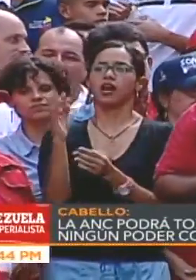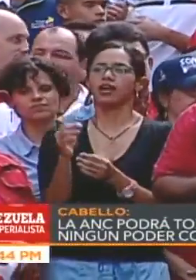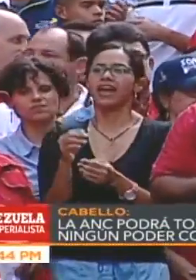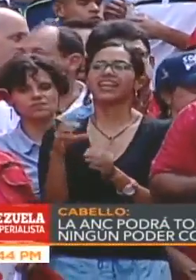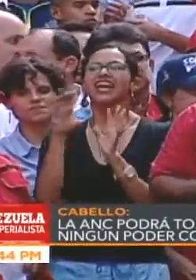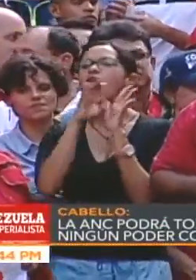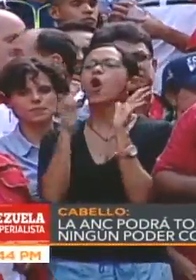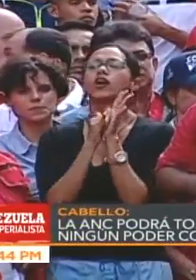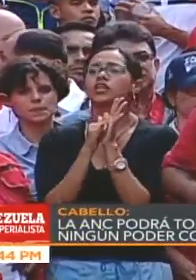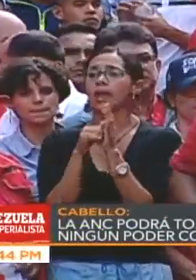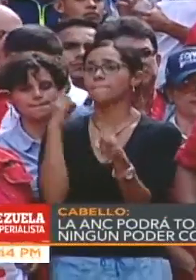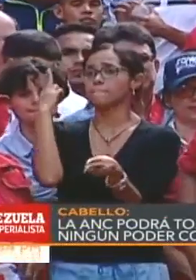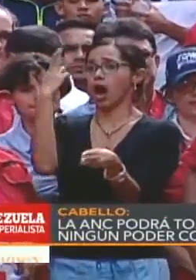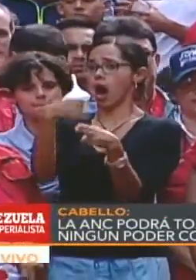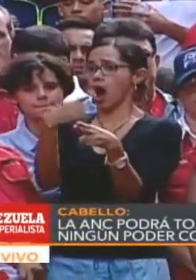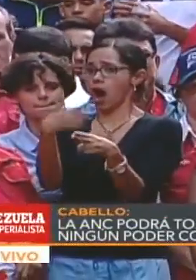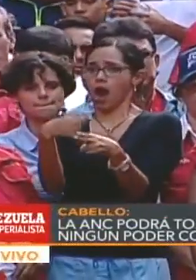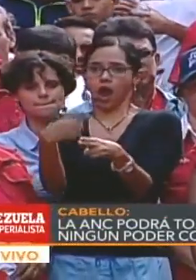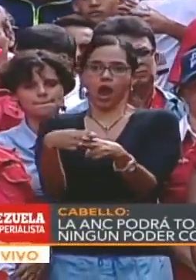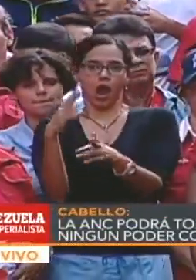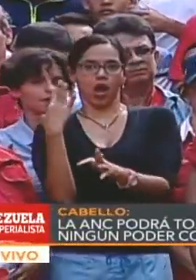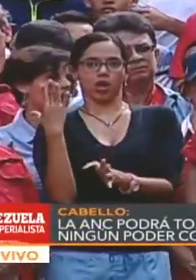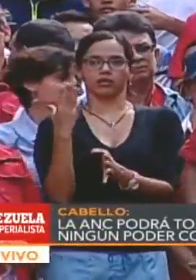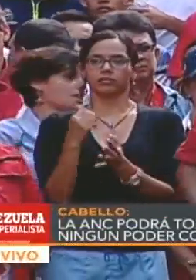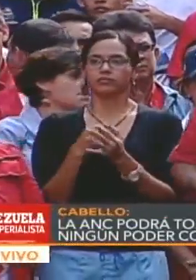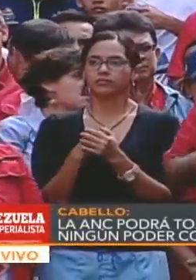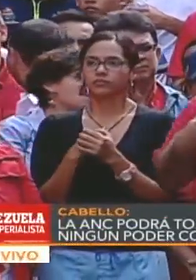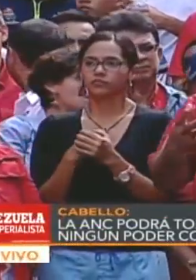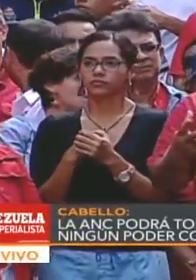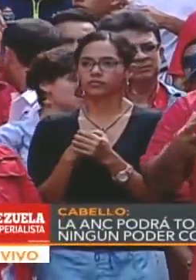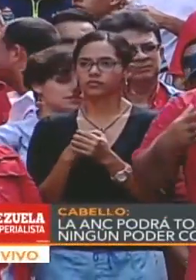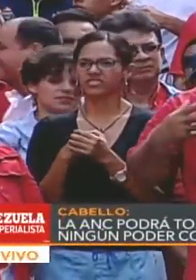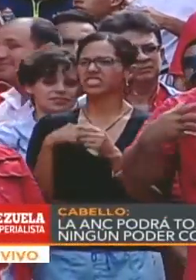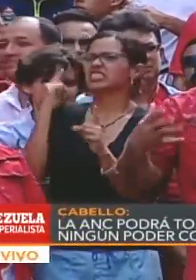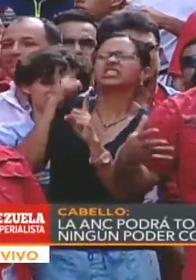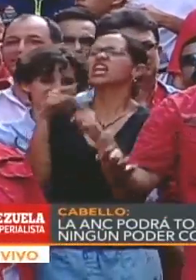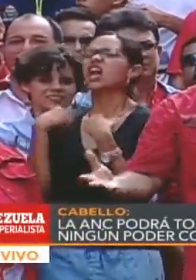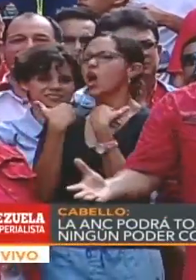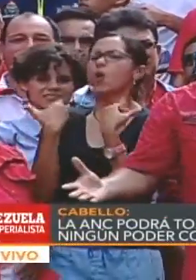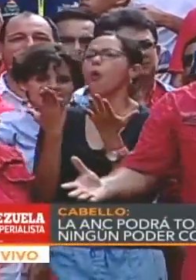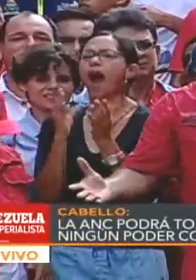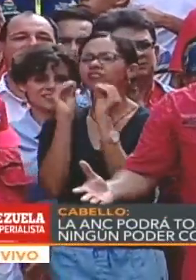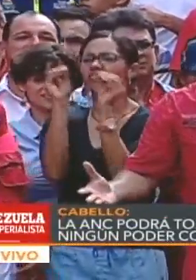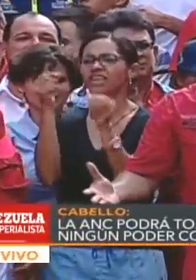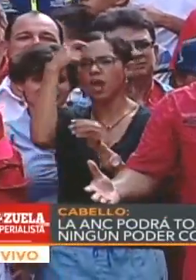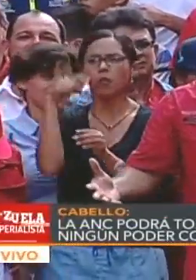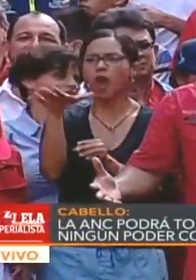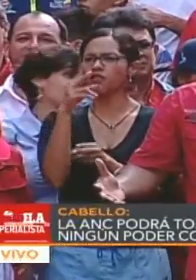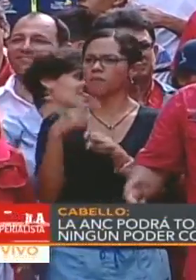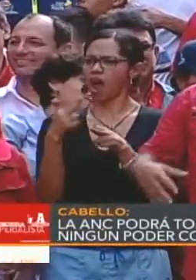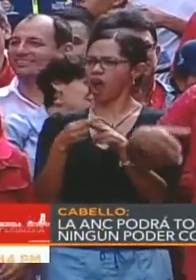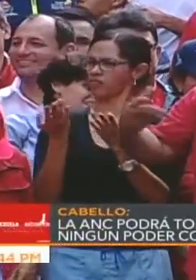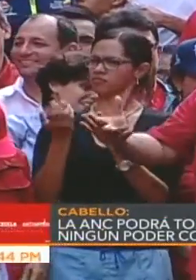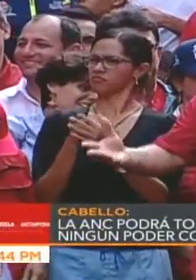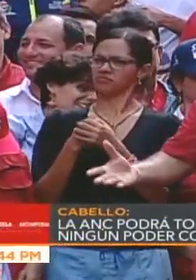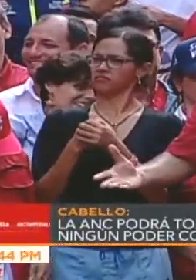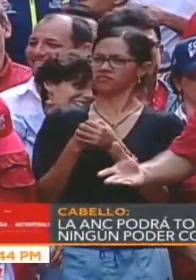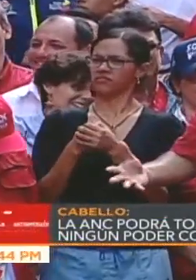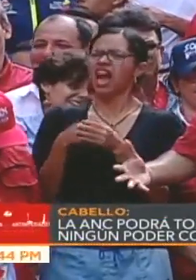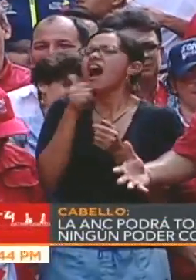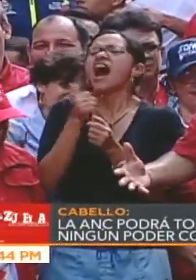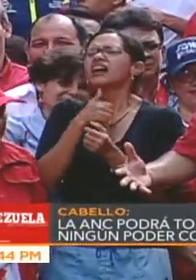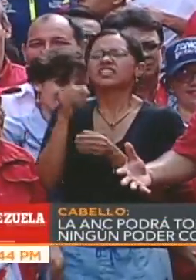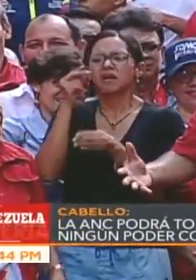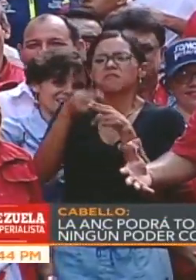la constituyente es amenazante. Carajo, ¿desde cuándo convocar al pueblo es amenazante? ¿A quién